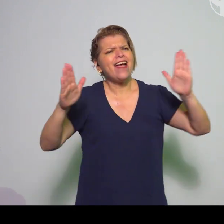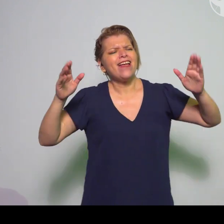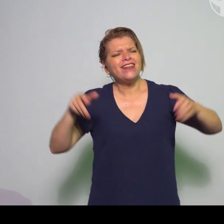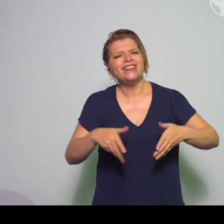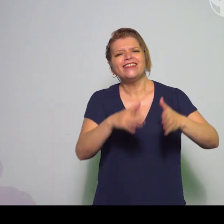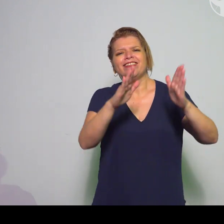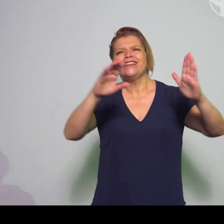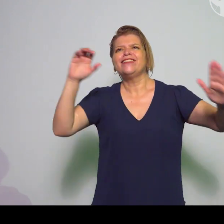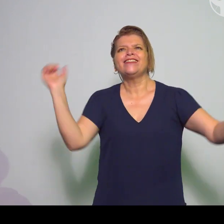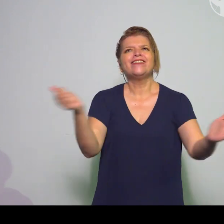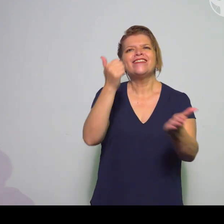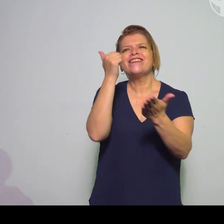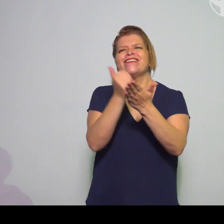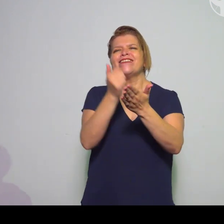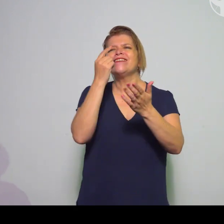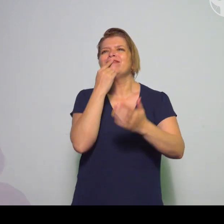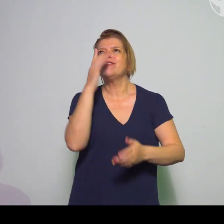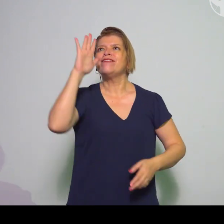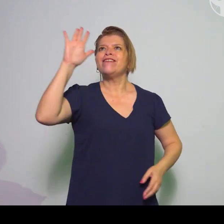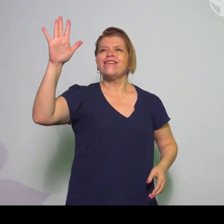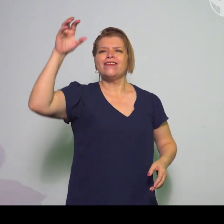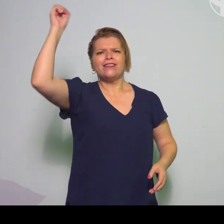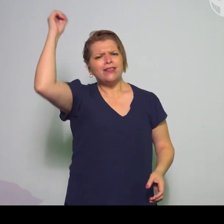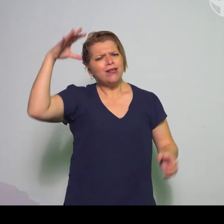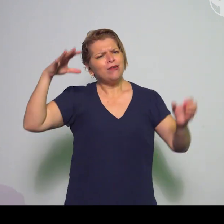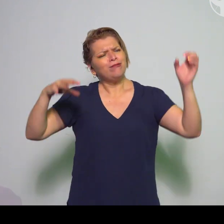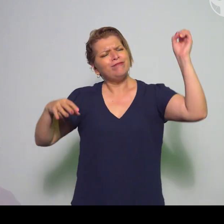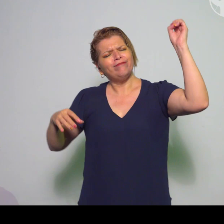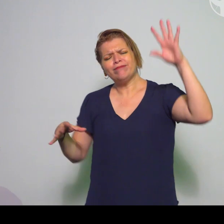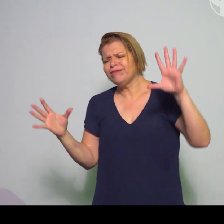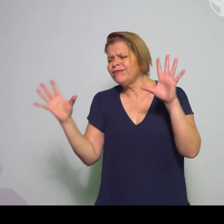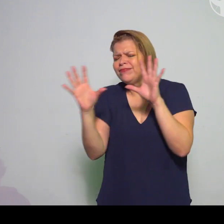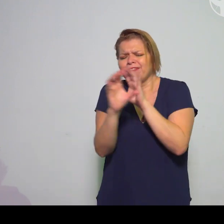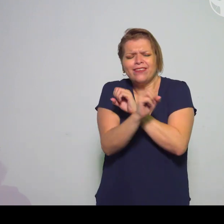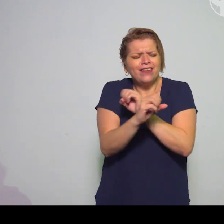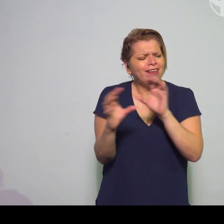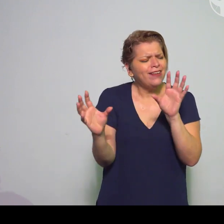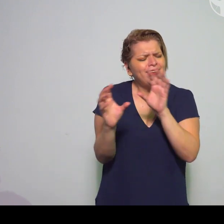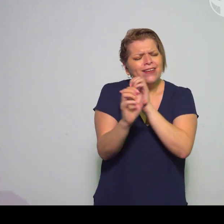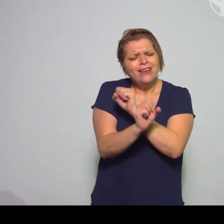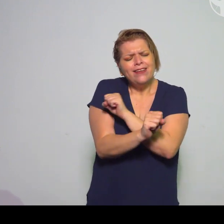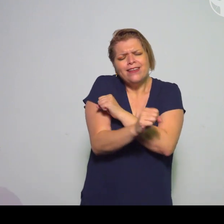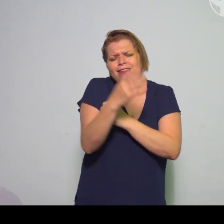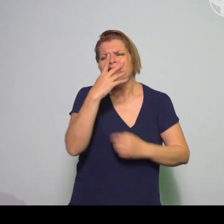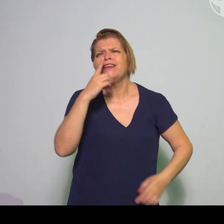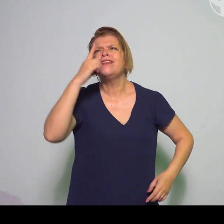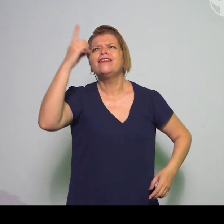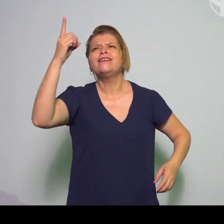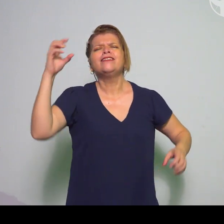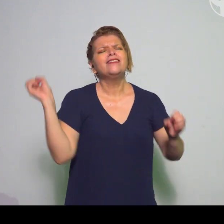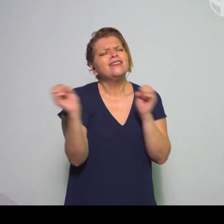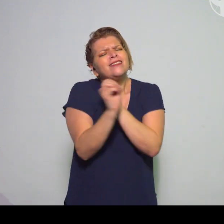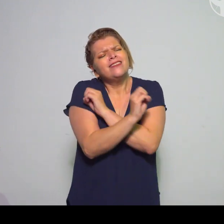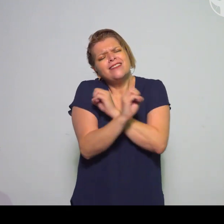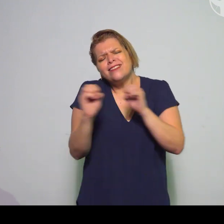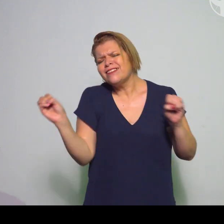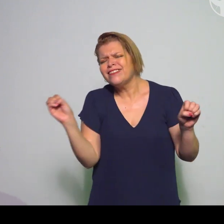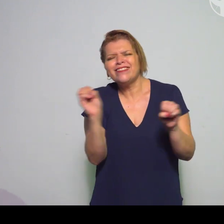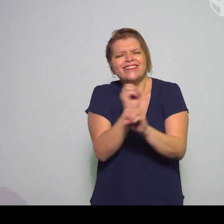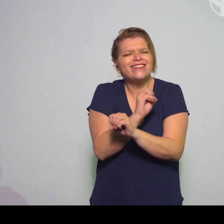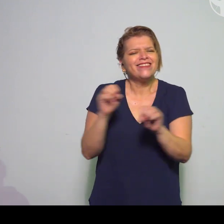Milagroso, abres camino, cumples promesas, luz en tinieblas, mi